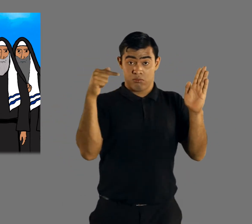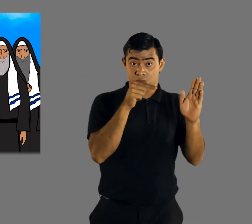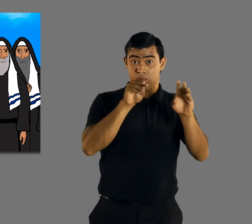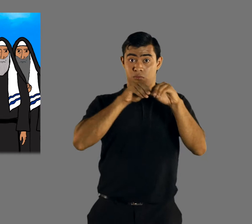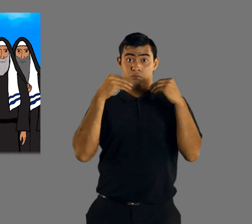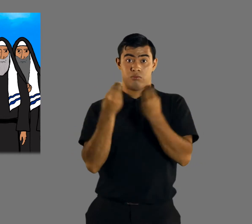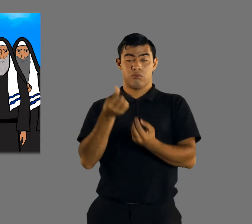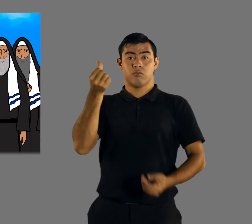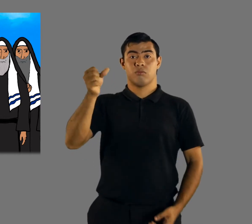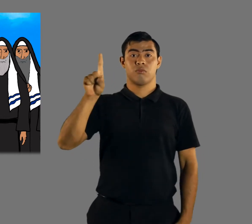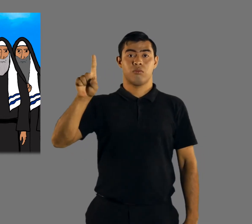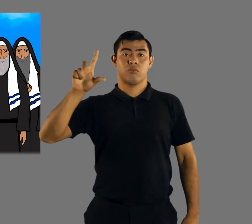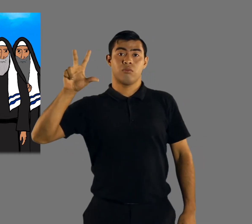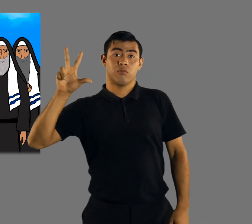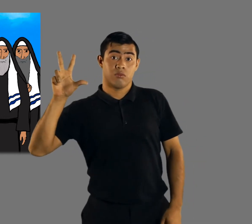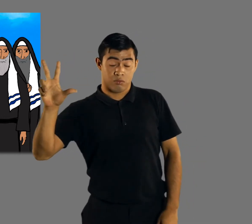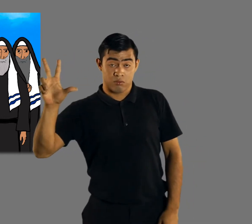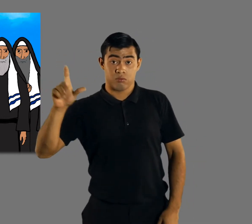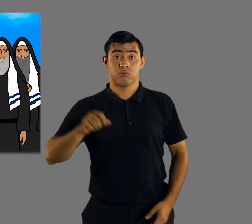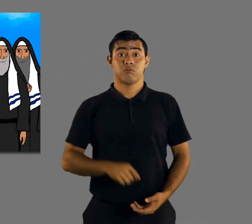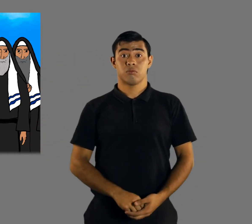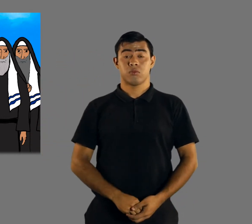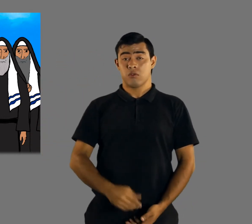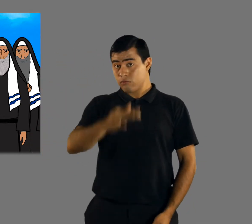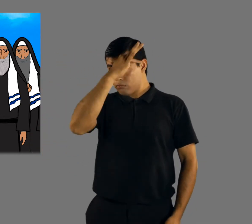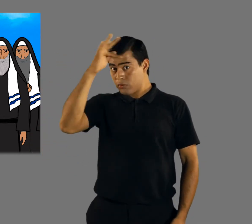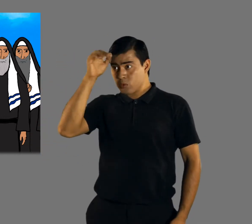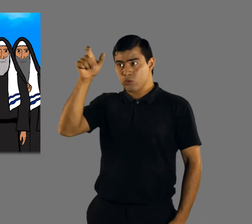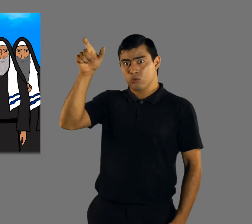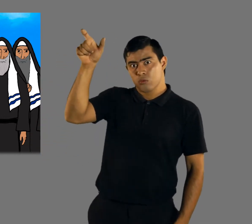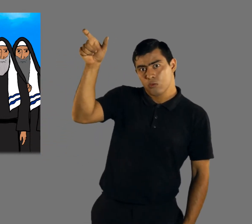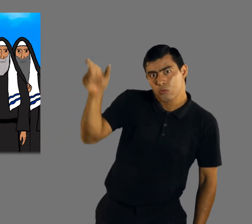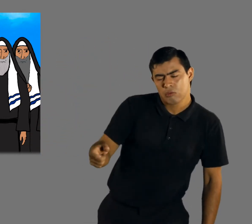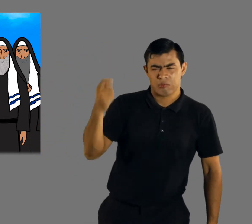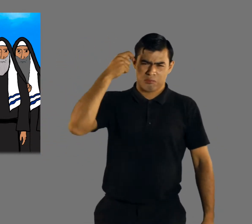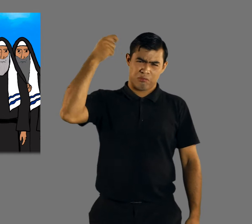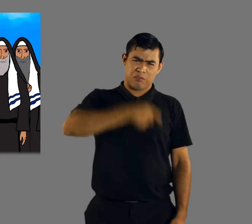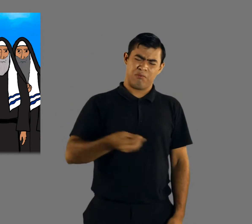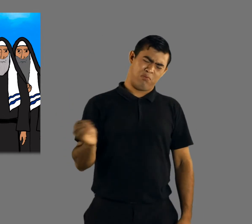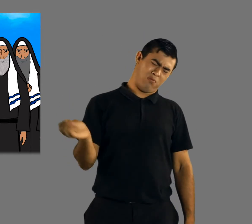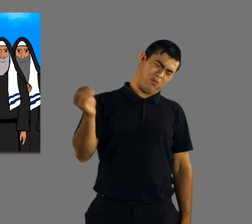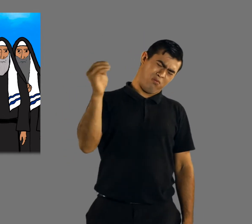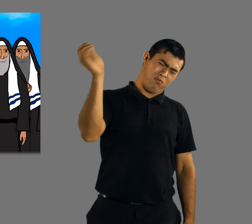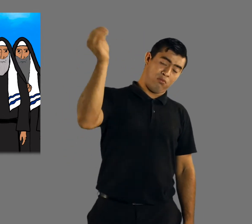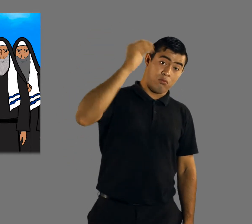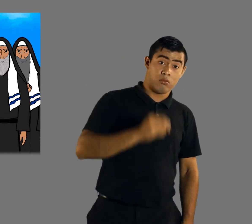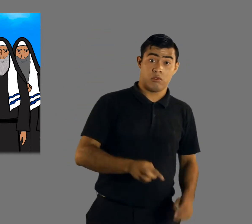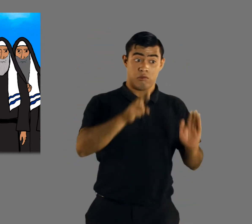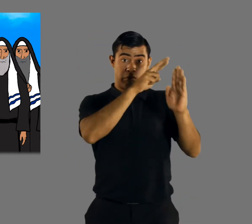ley. La ley tenía 613 reglamentos, pero los fariseos aún añadían más y